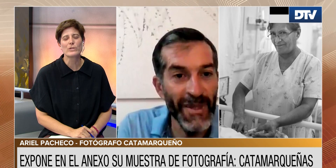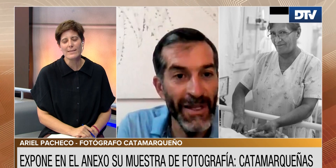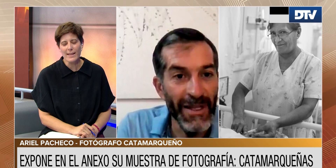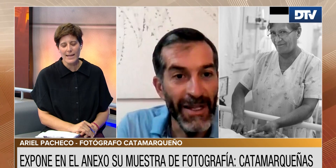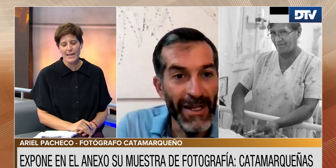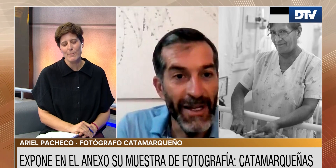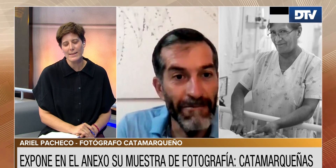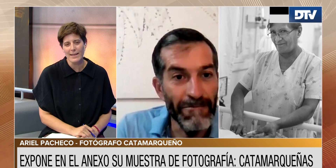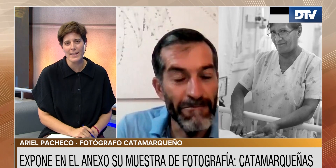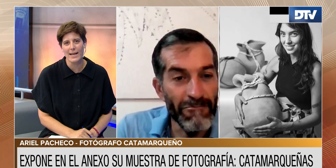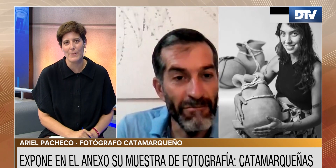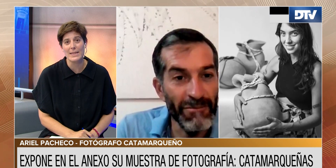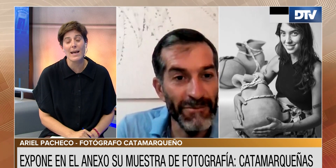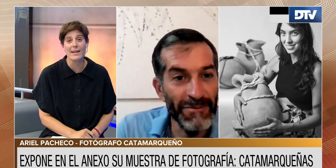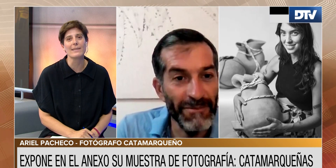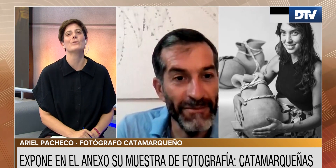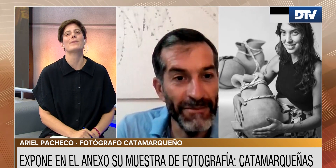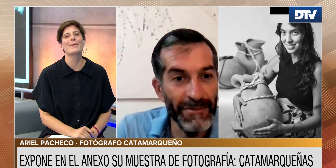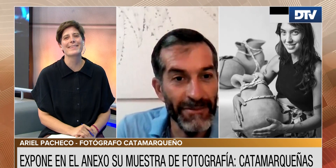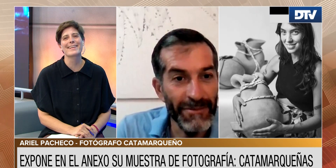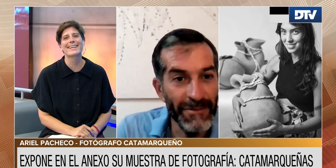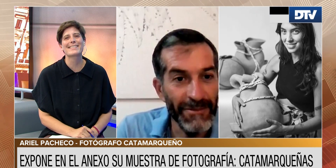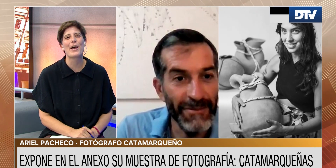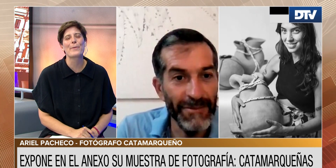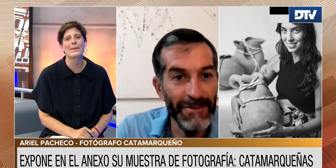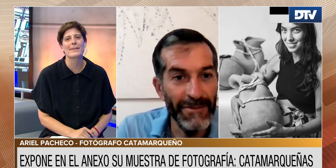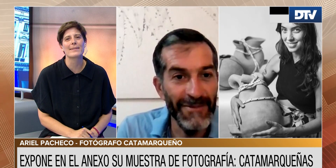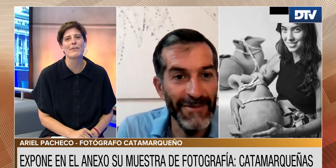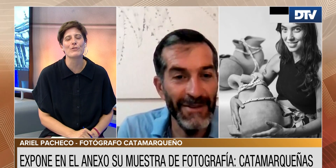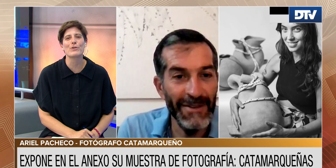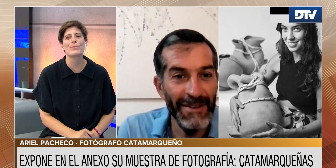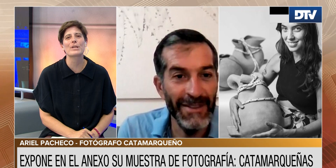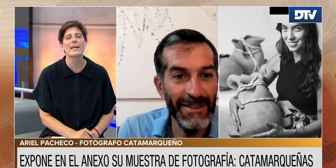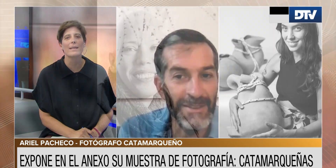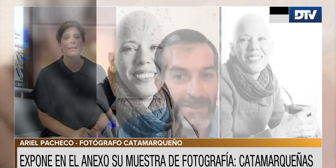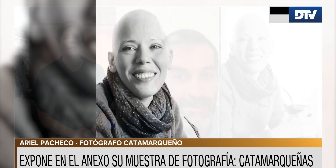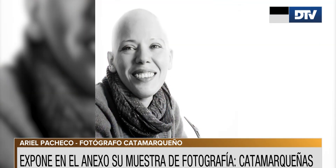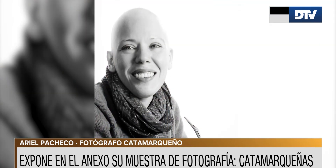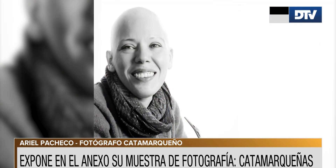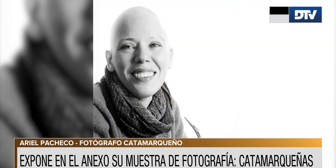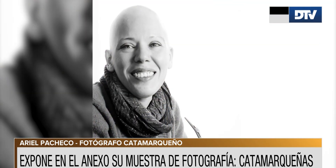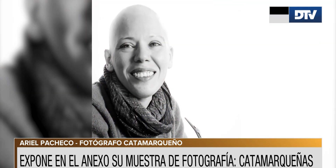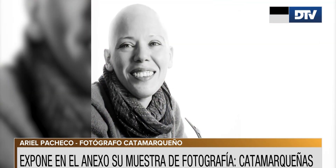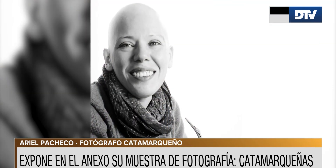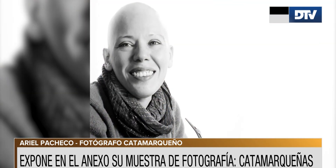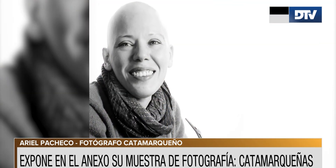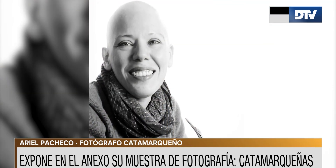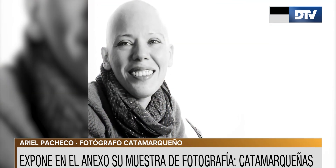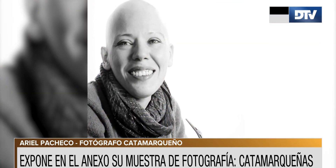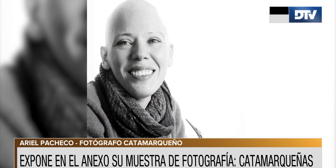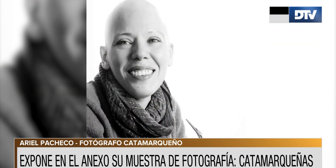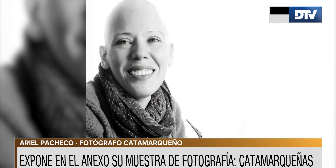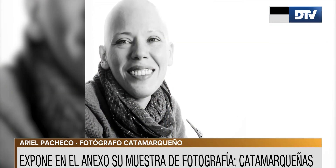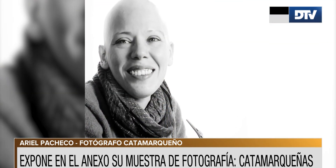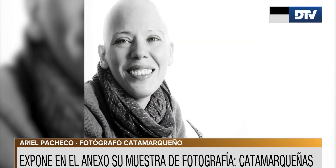Me gusta esa idea que planteas de la ventana, justamente, que se abre a partir de la foto, porque, bueno, es un marco, ¿no?